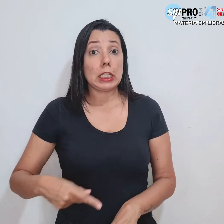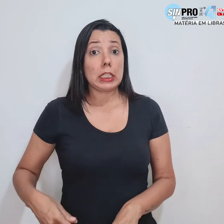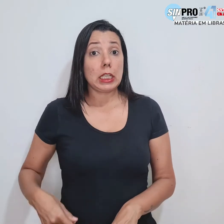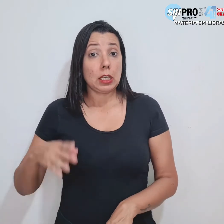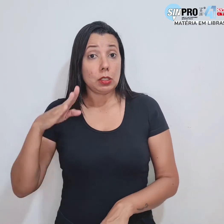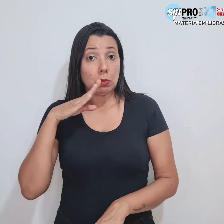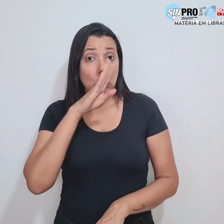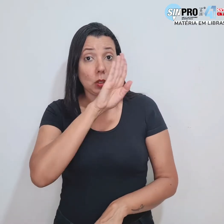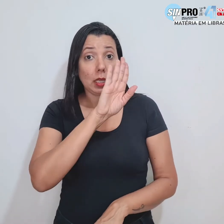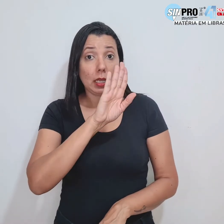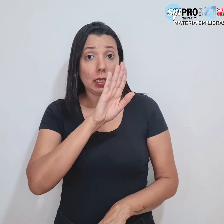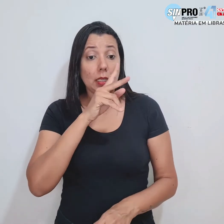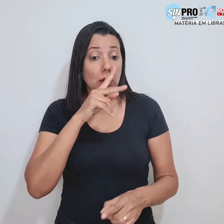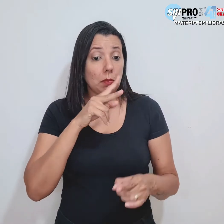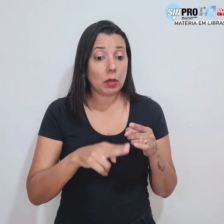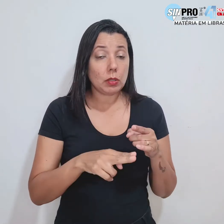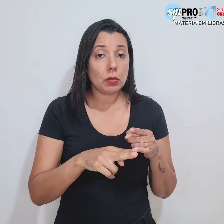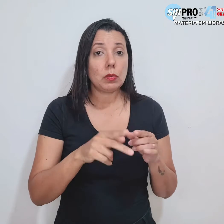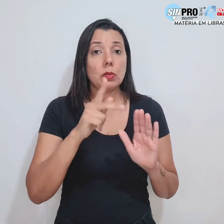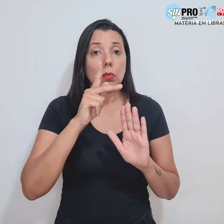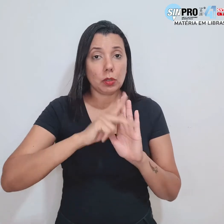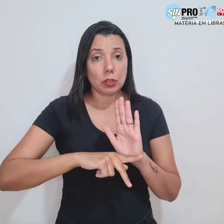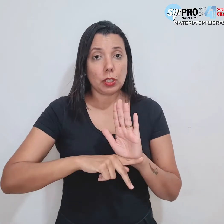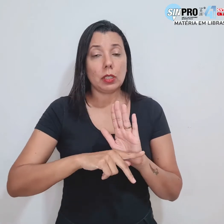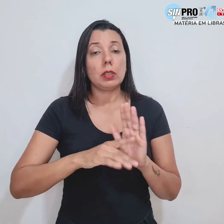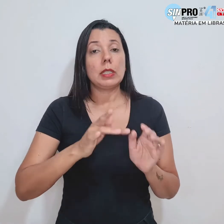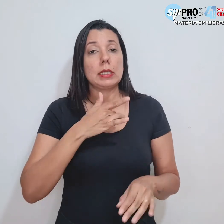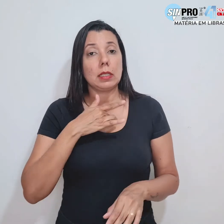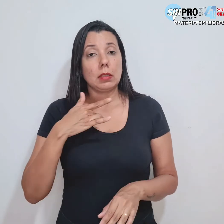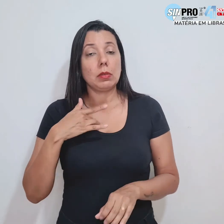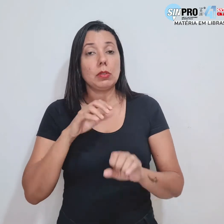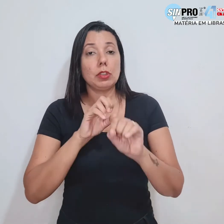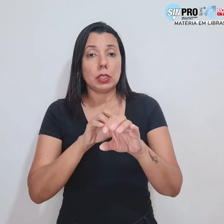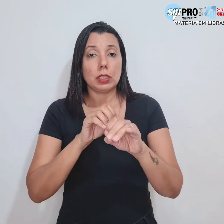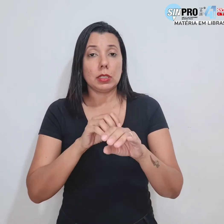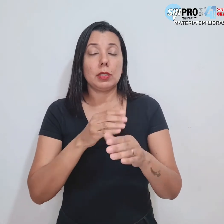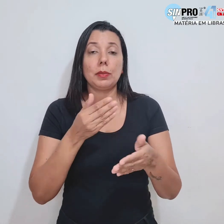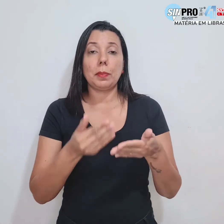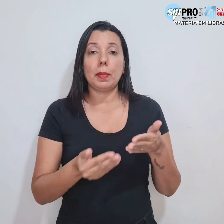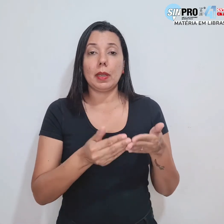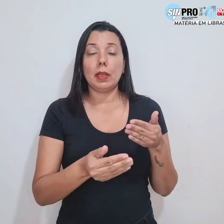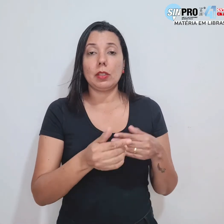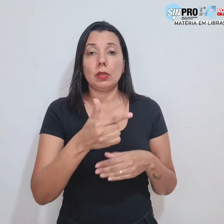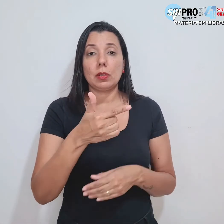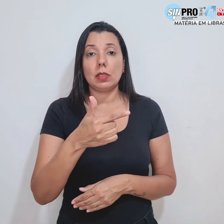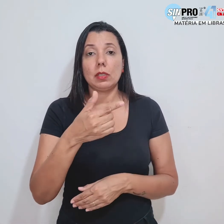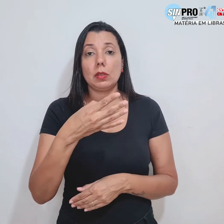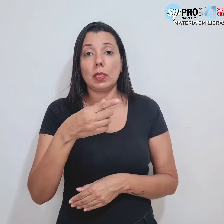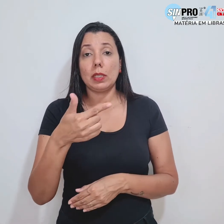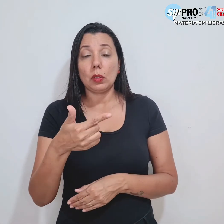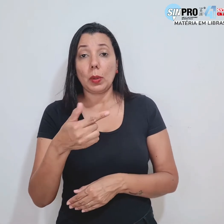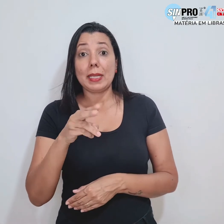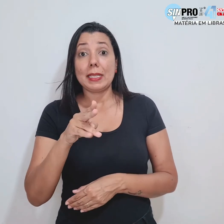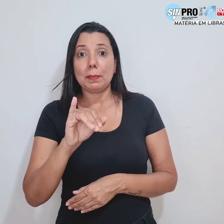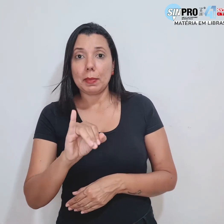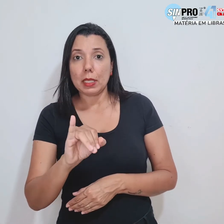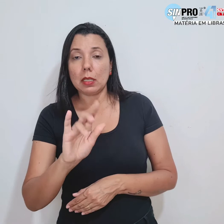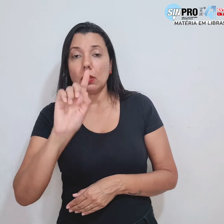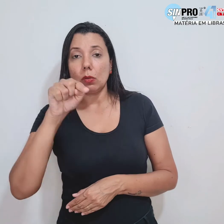Jair Bolsonaro não vete parte do projeto, saúde e educação poderão perder 242 bilhões nos